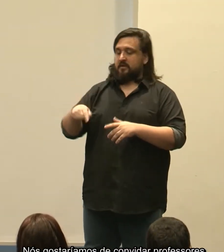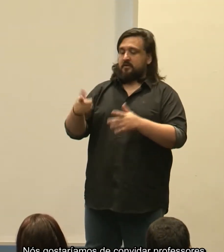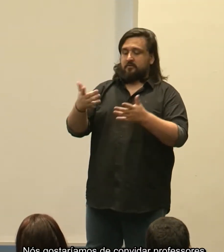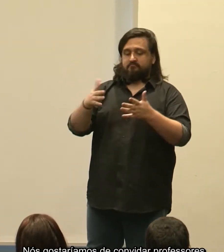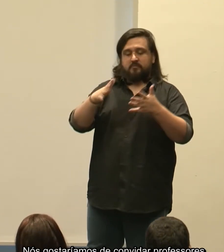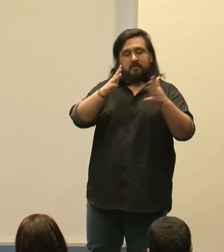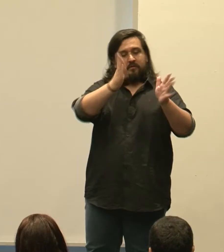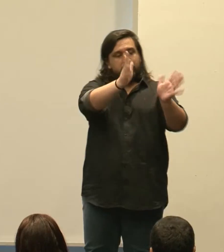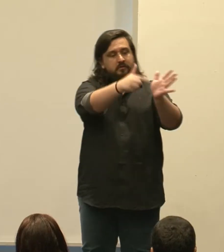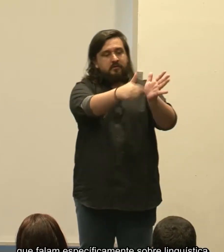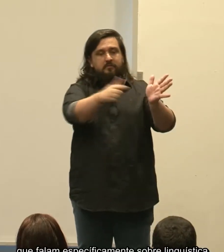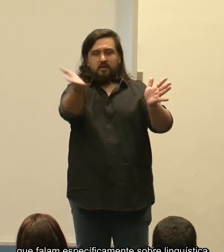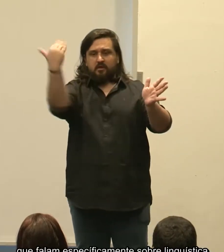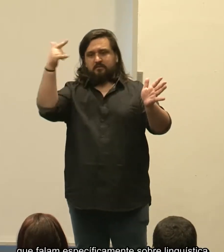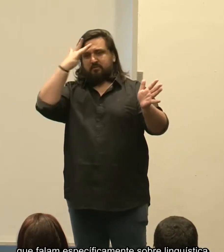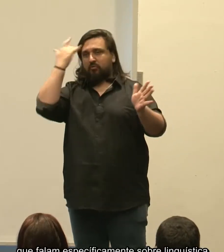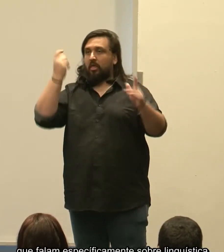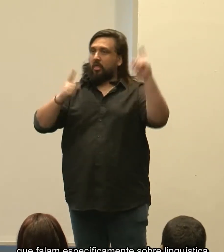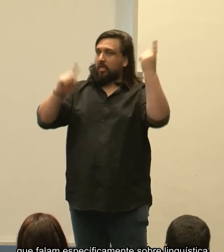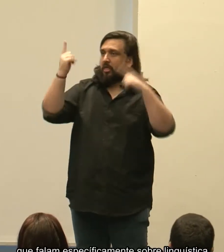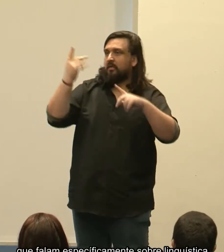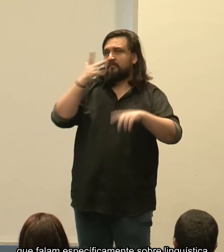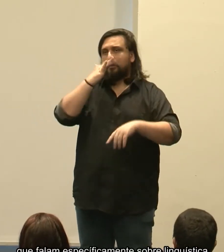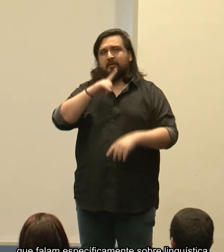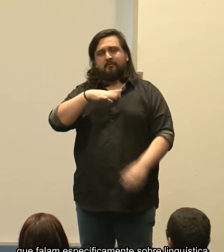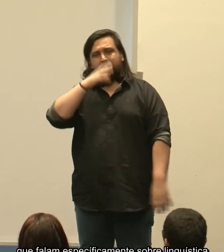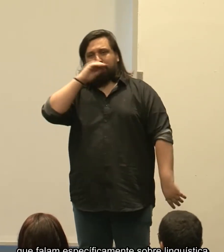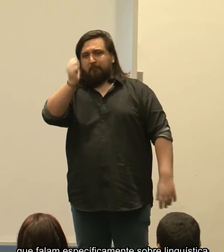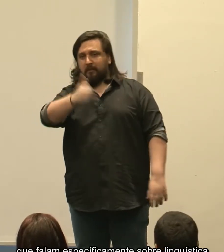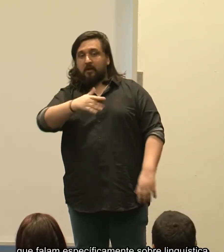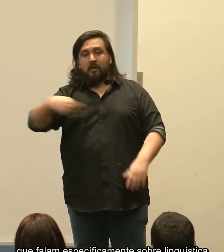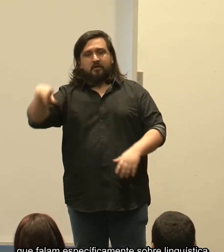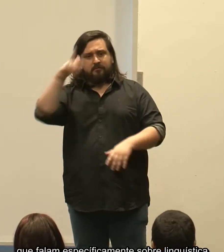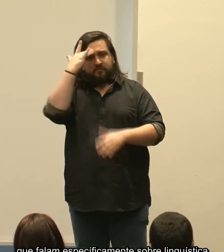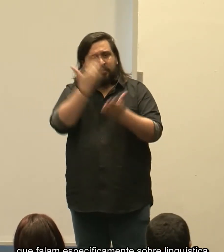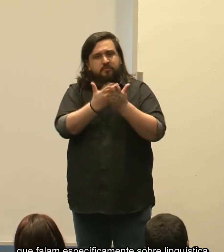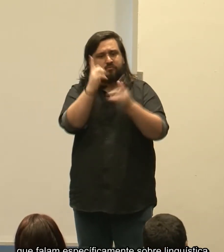professores que falam especificamente sobre linguística.